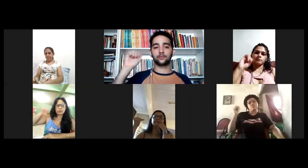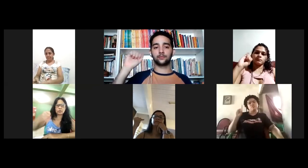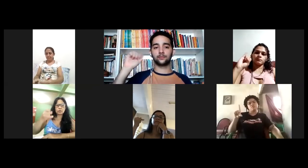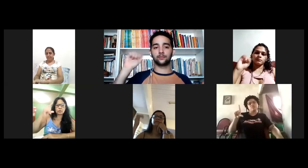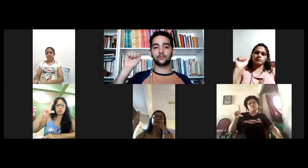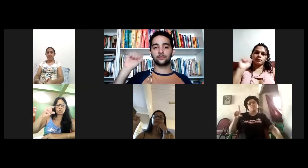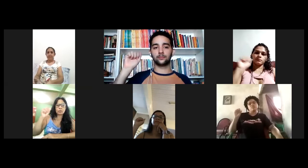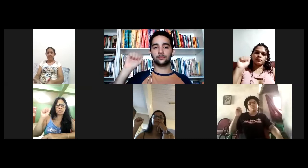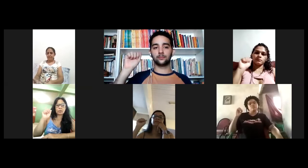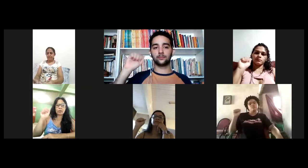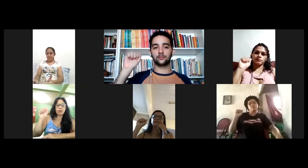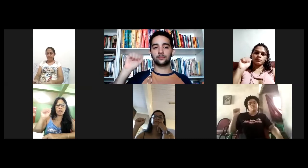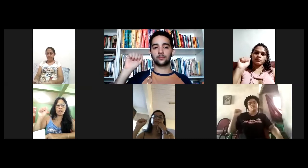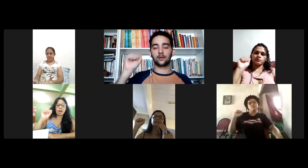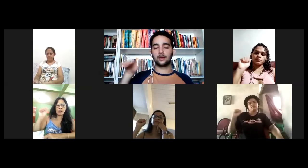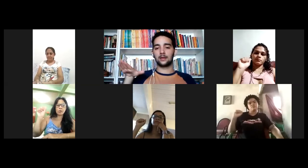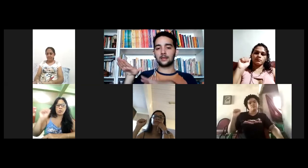Agosto.